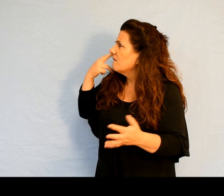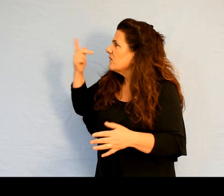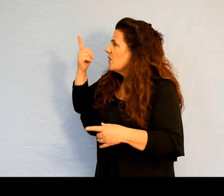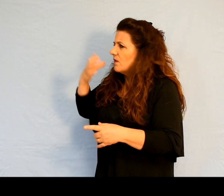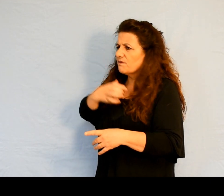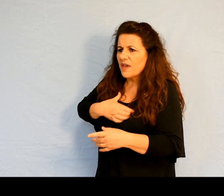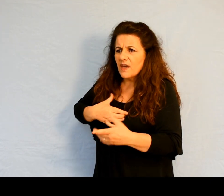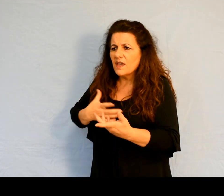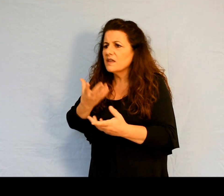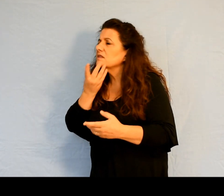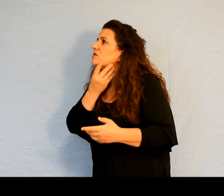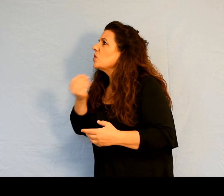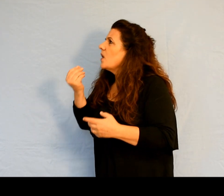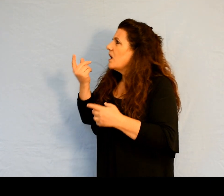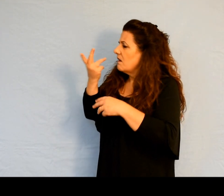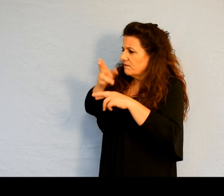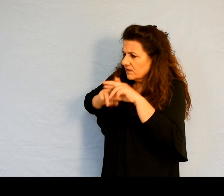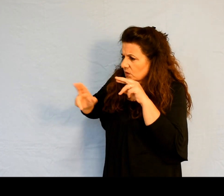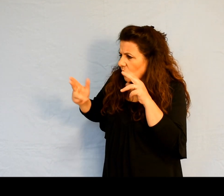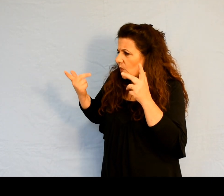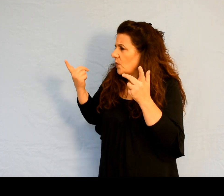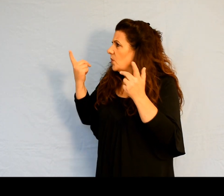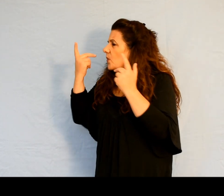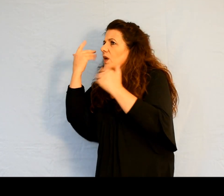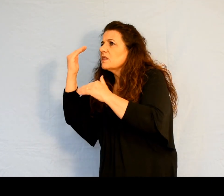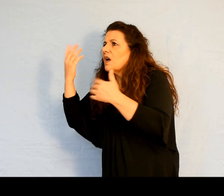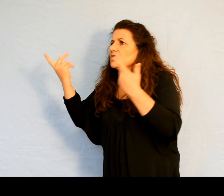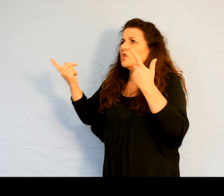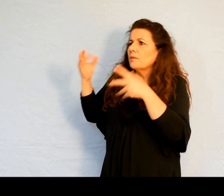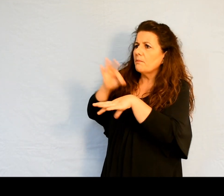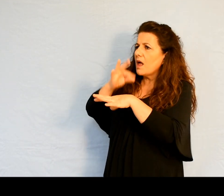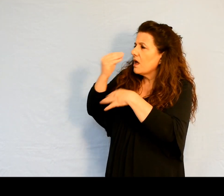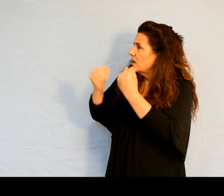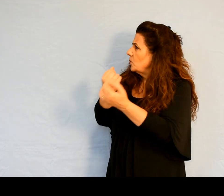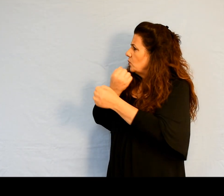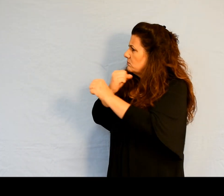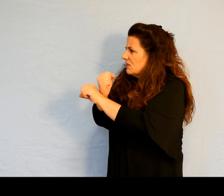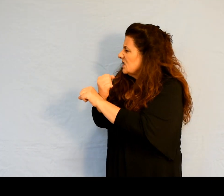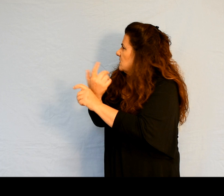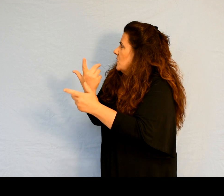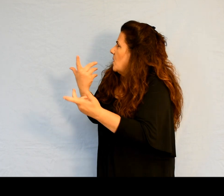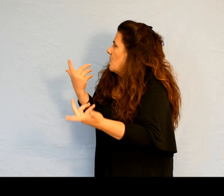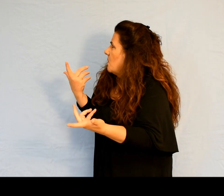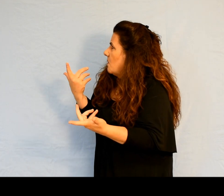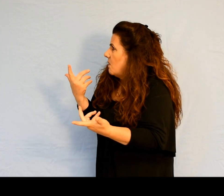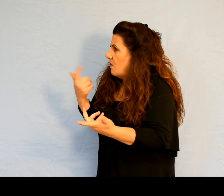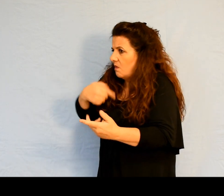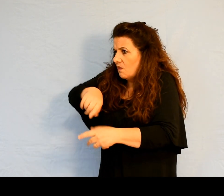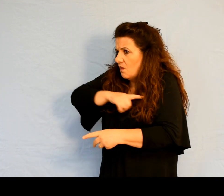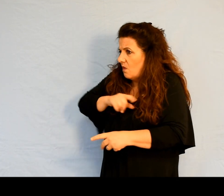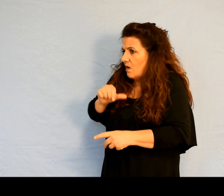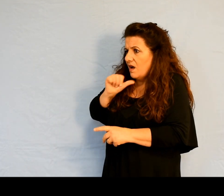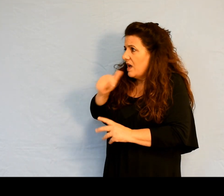soif, être nus, étrangers, malades ou en prison, sans nous mettre à ton service ?»